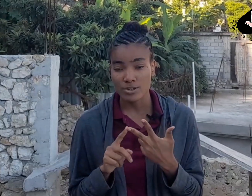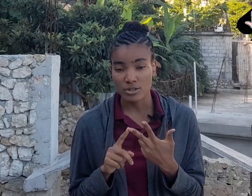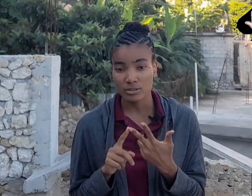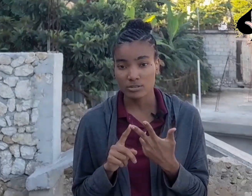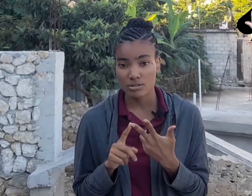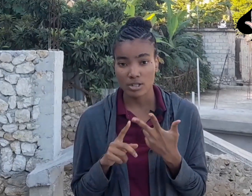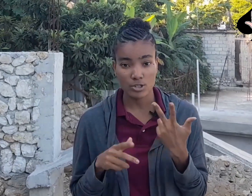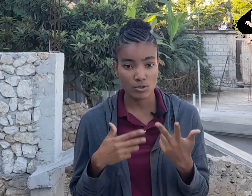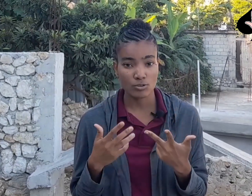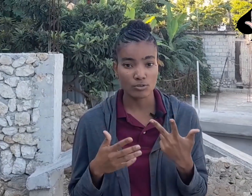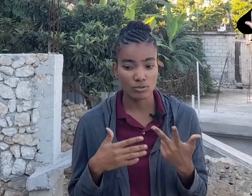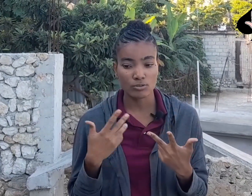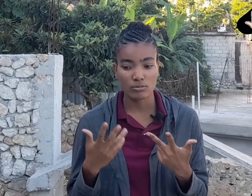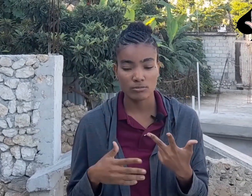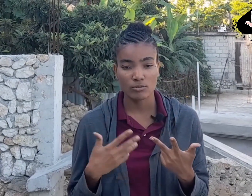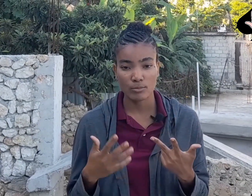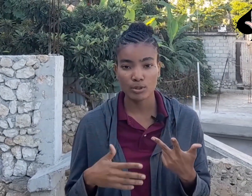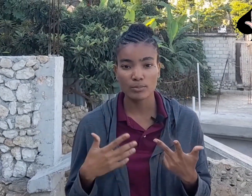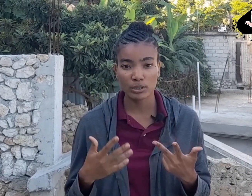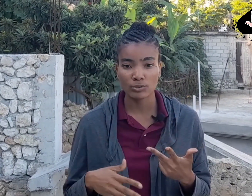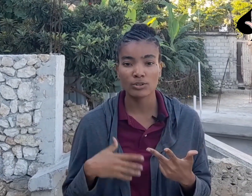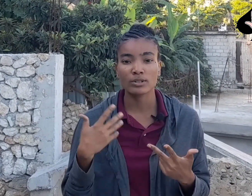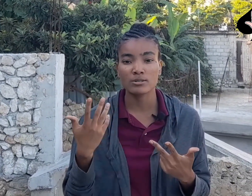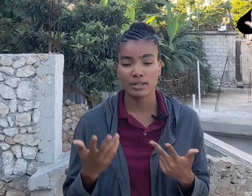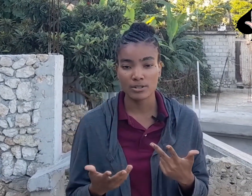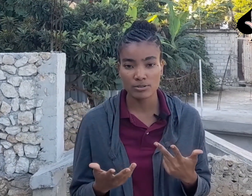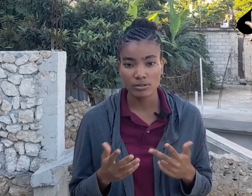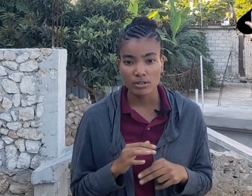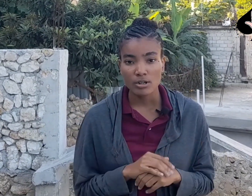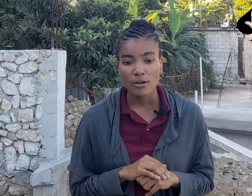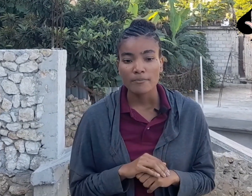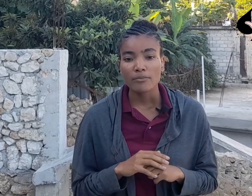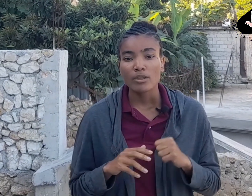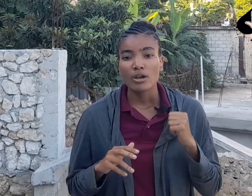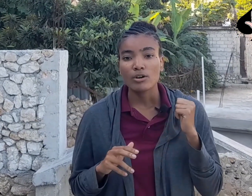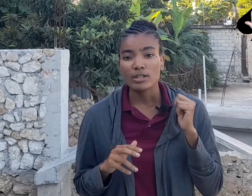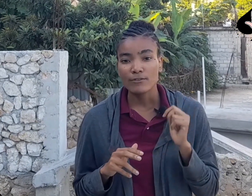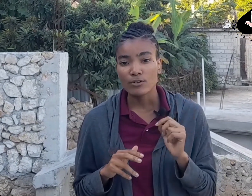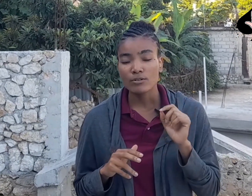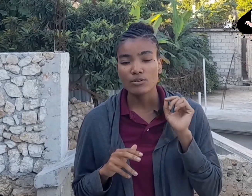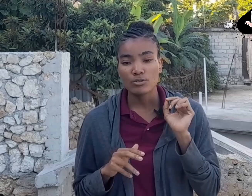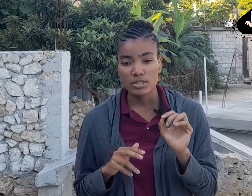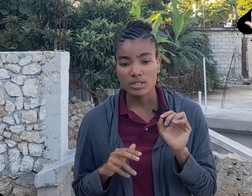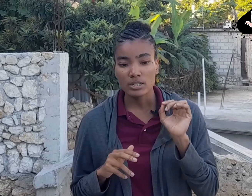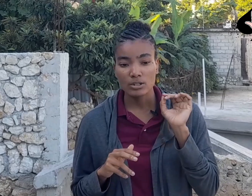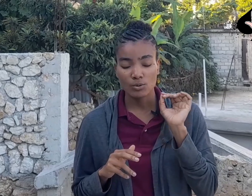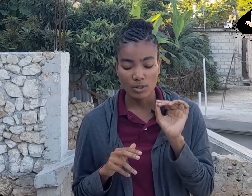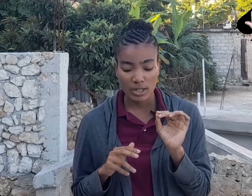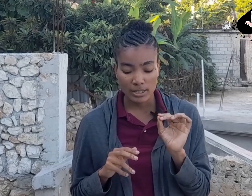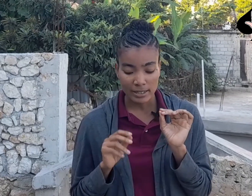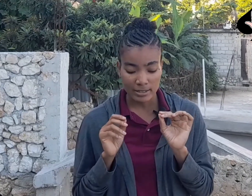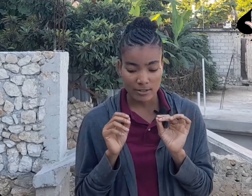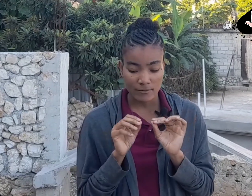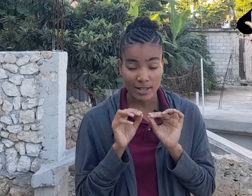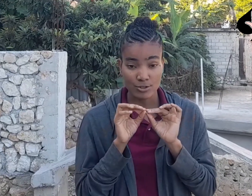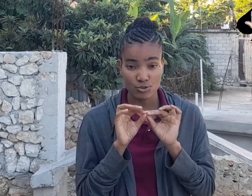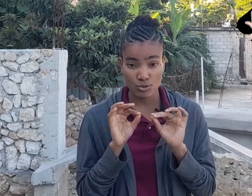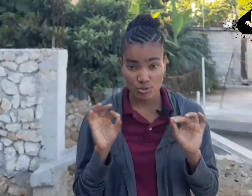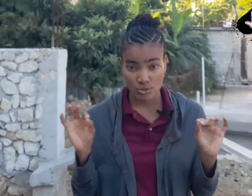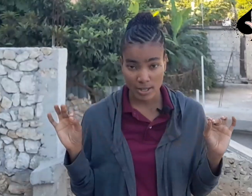question, question qu'on peut répondre en donnant une explication. Il faut aussi regarder attentivement la structure de la